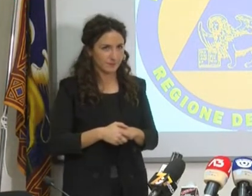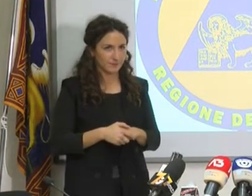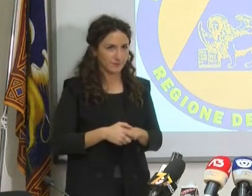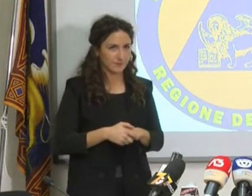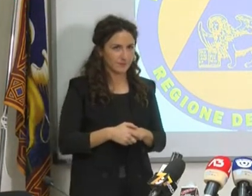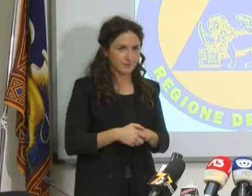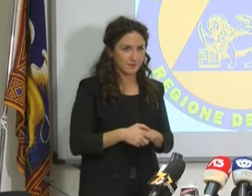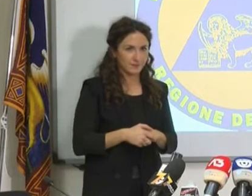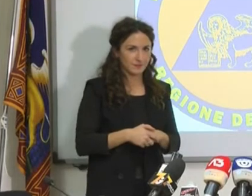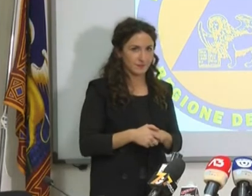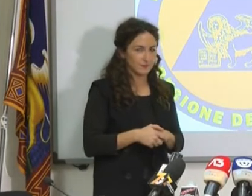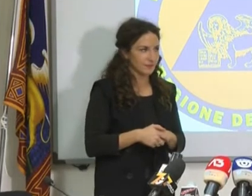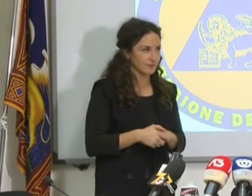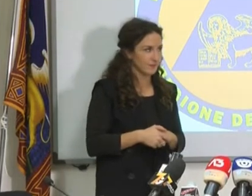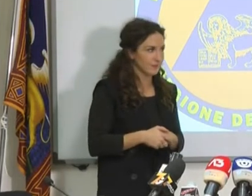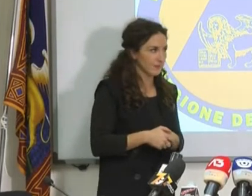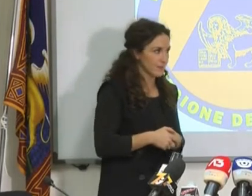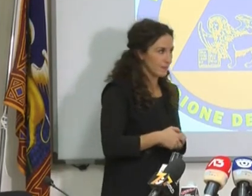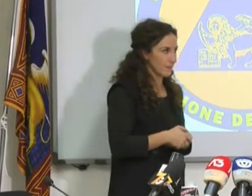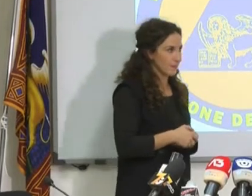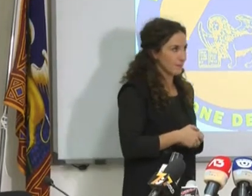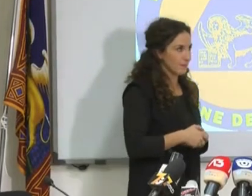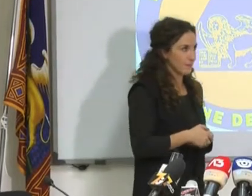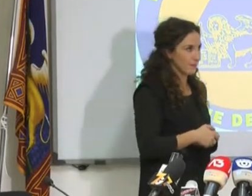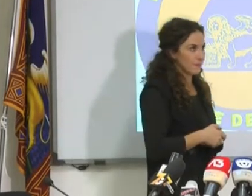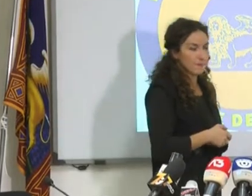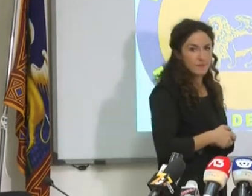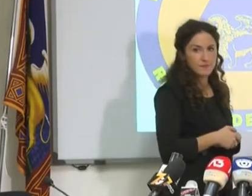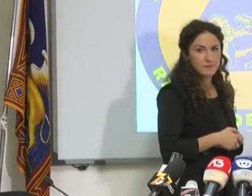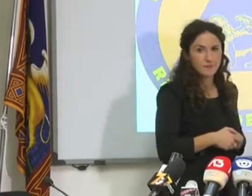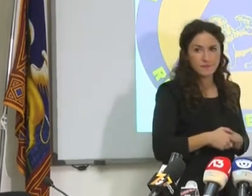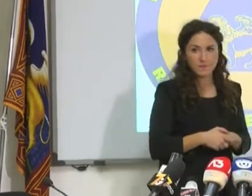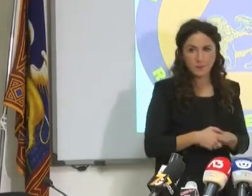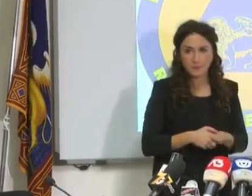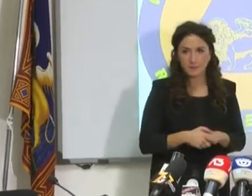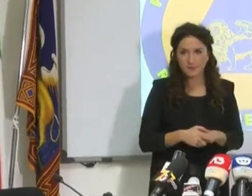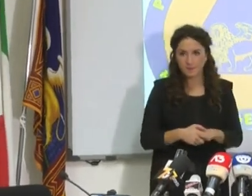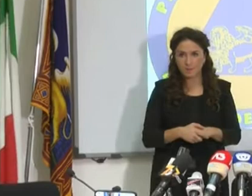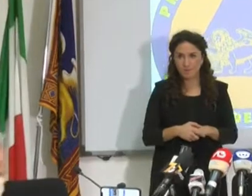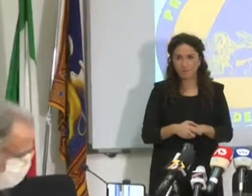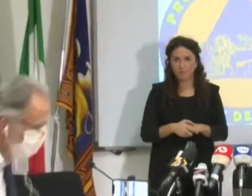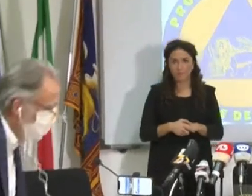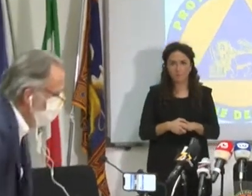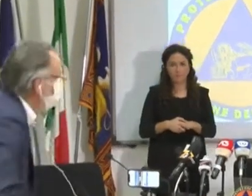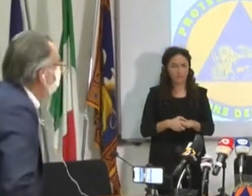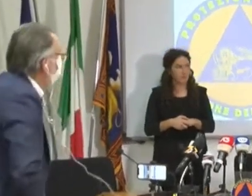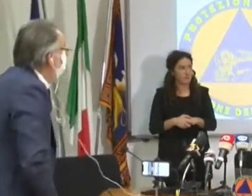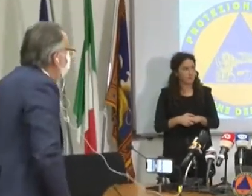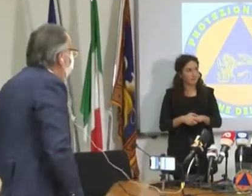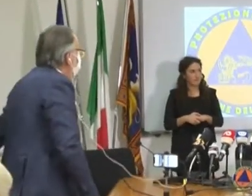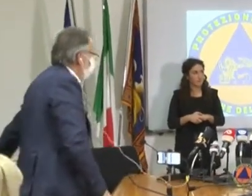fa domani. No, ma infatti se facciamo domani adesso che devo fare il tempo del tampone, quindi dobbiamo saperlo. No, ma